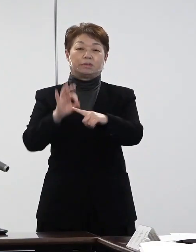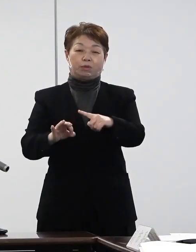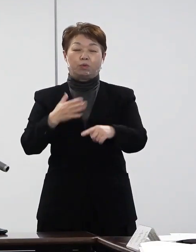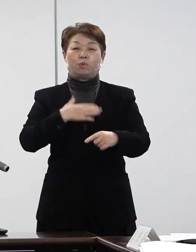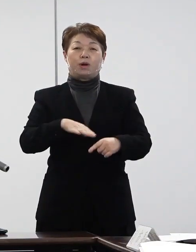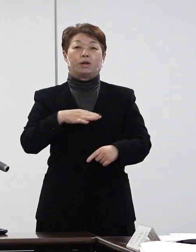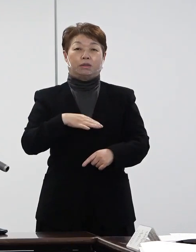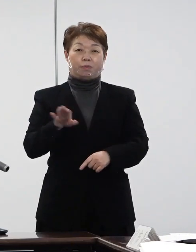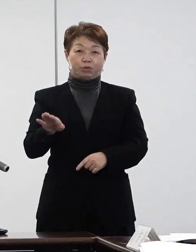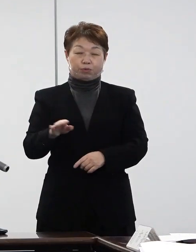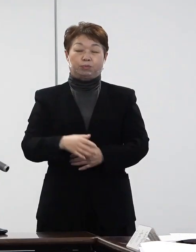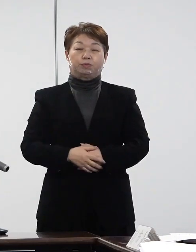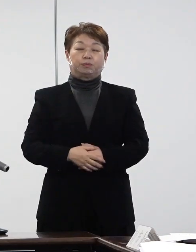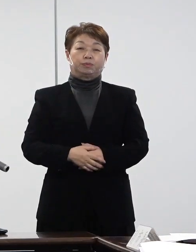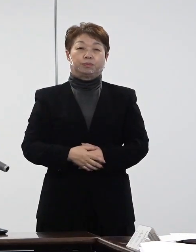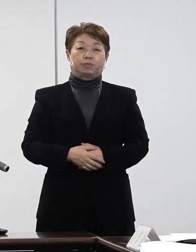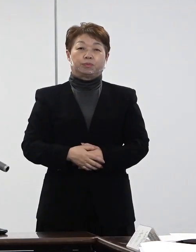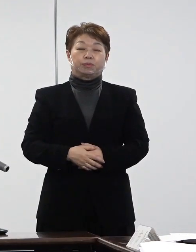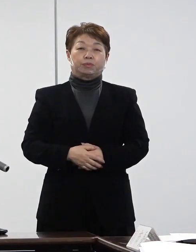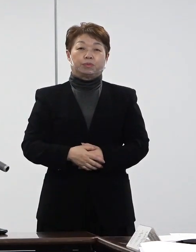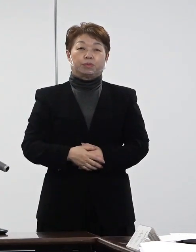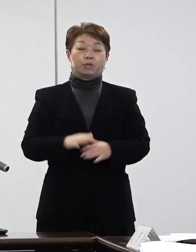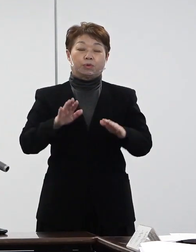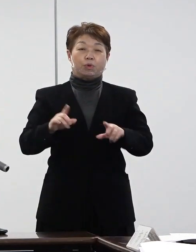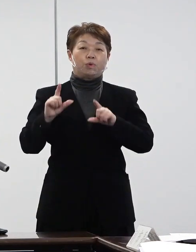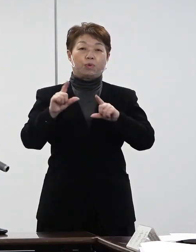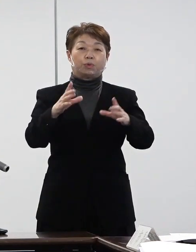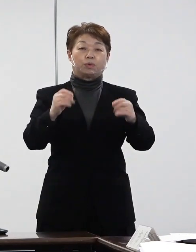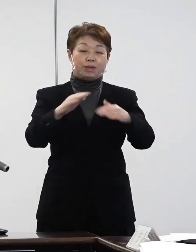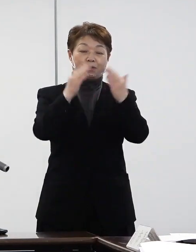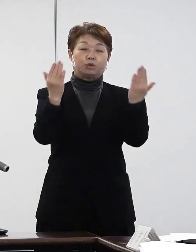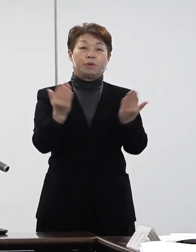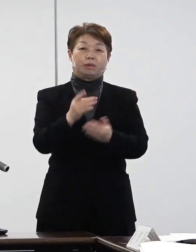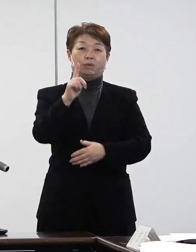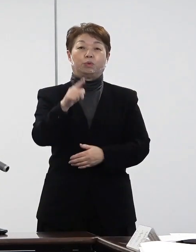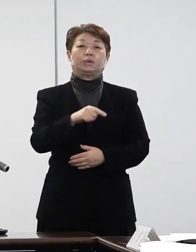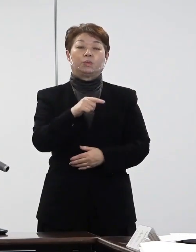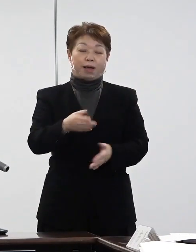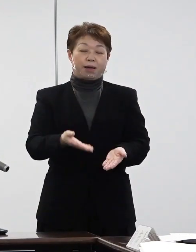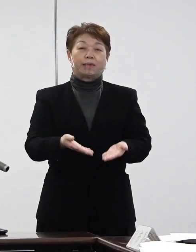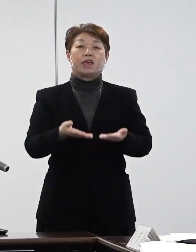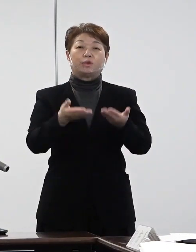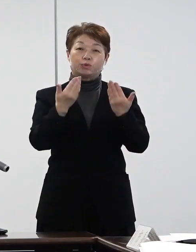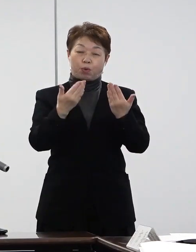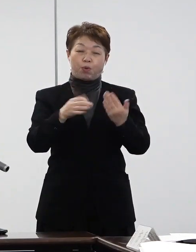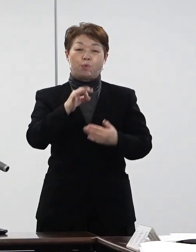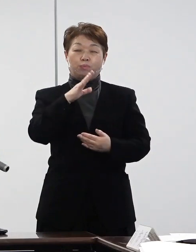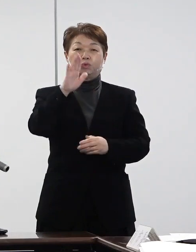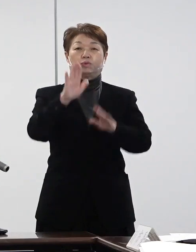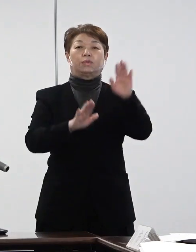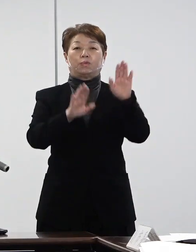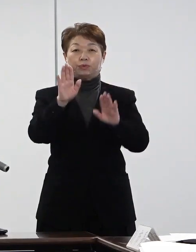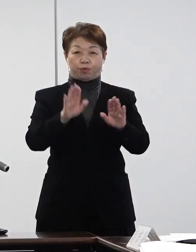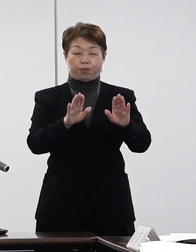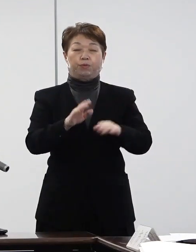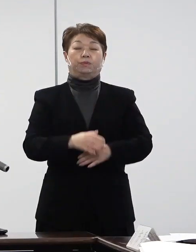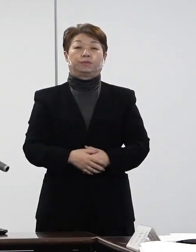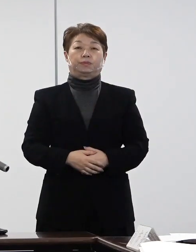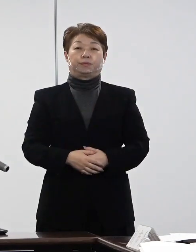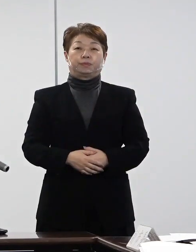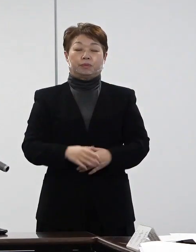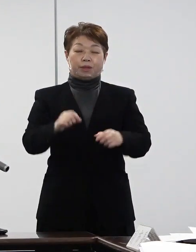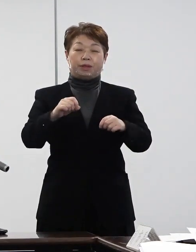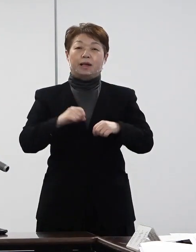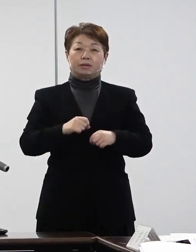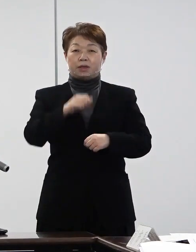57.8% となっております。また本日公表のすべての方が軽症もしくは無症状であります。感